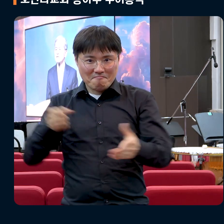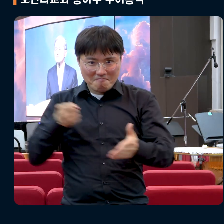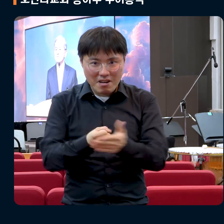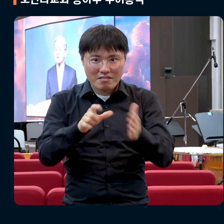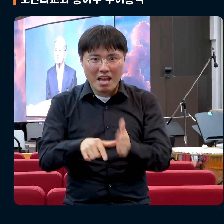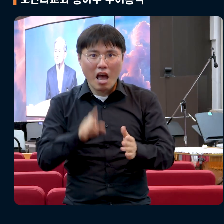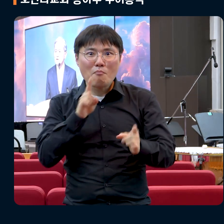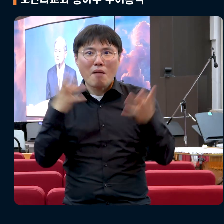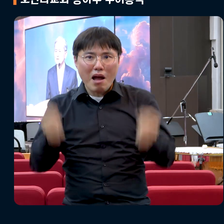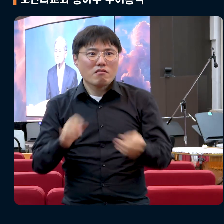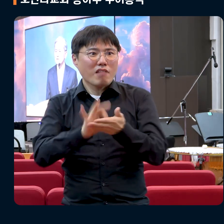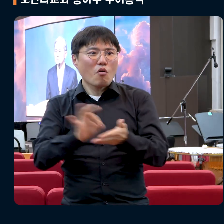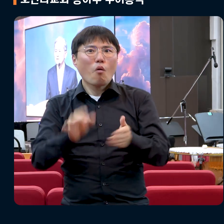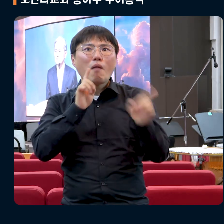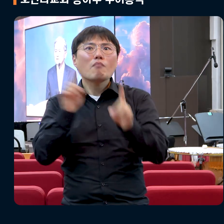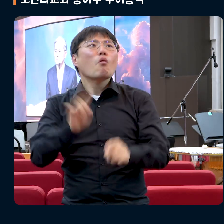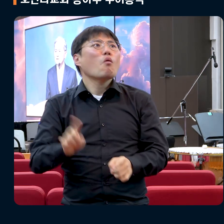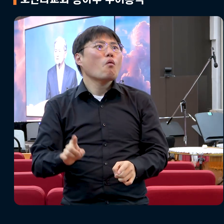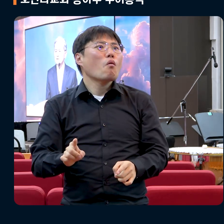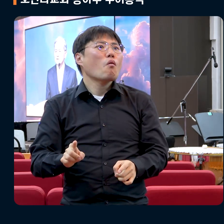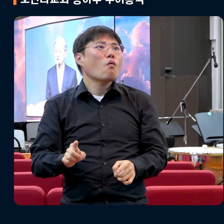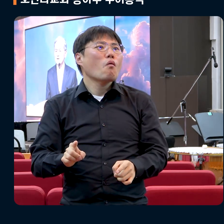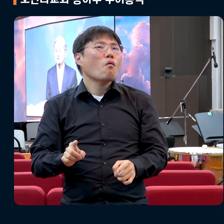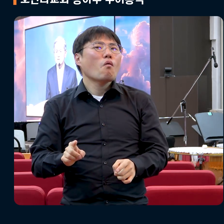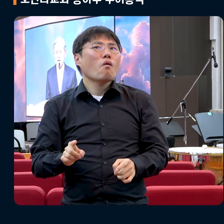때 가장 많이 쓰는 말이 뭡니까?